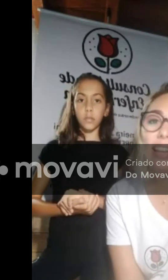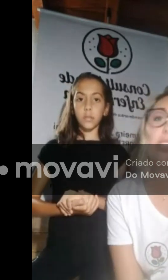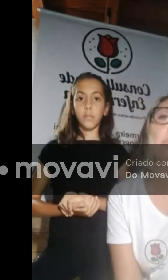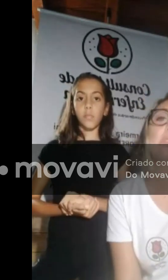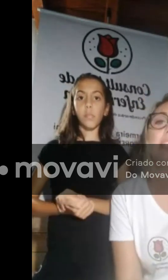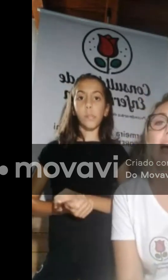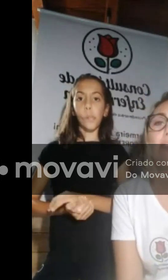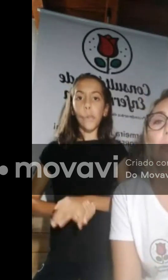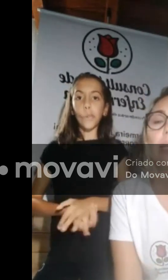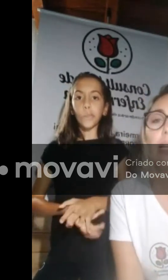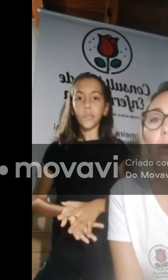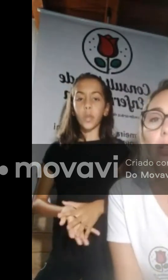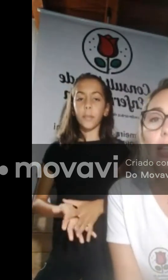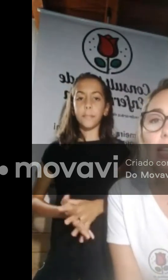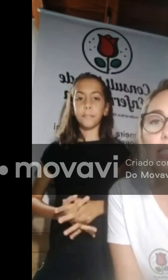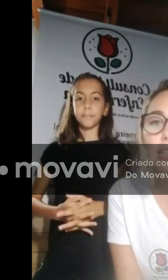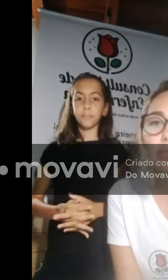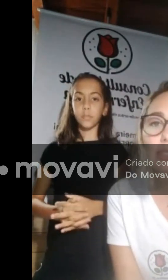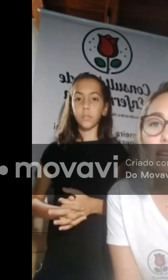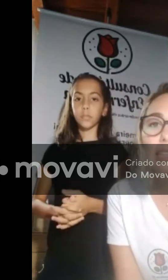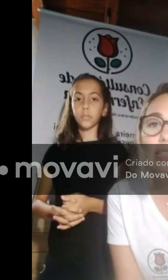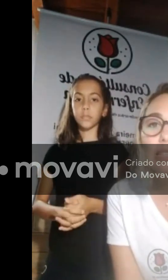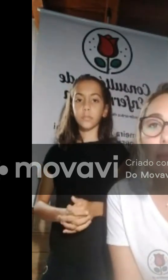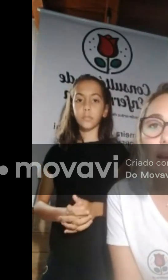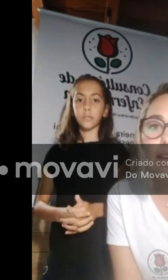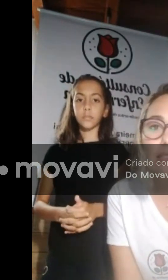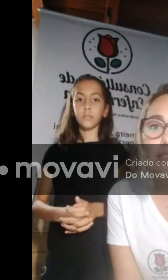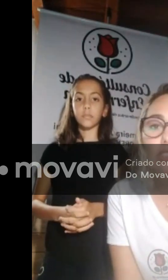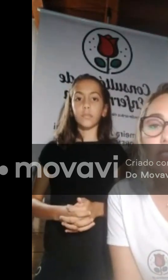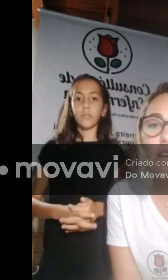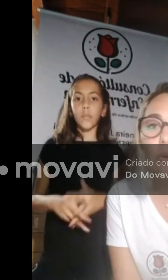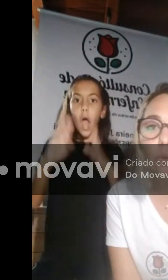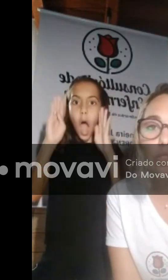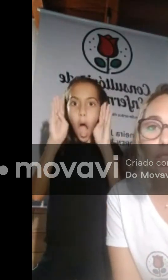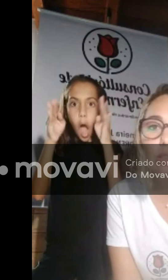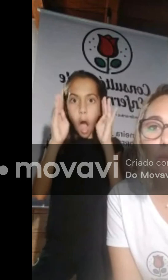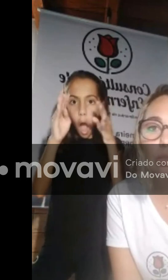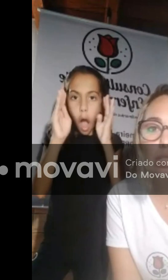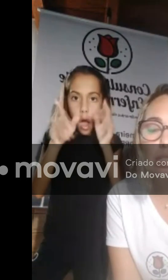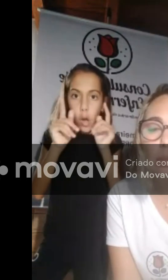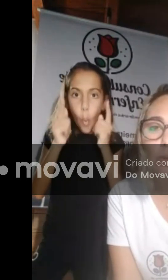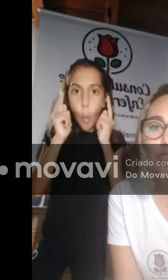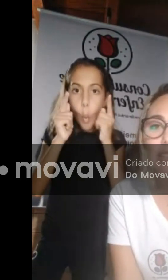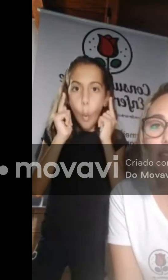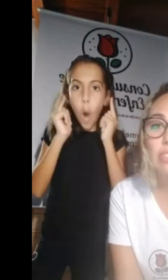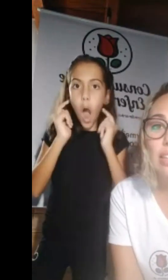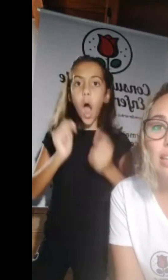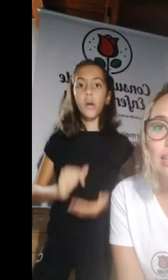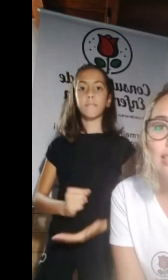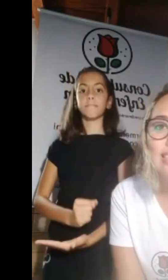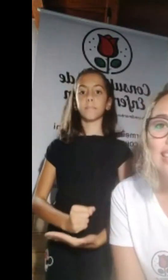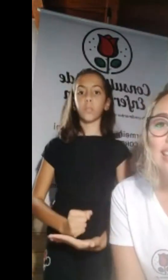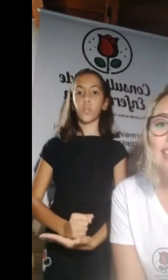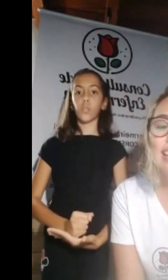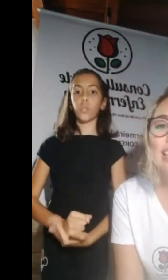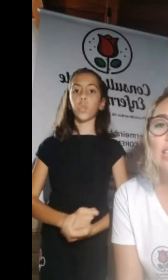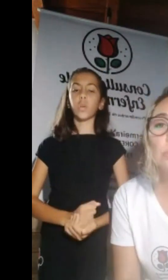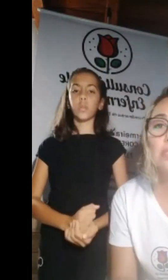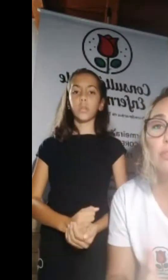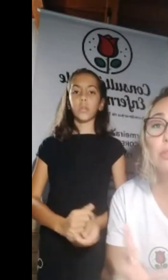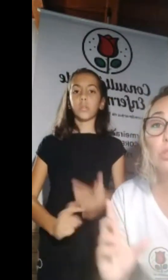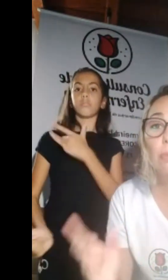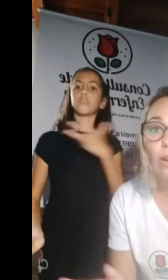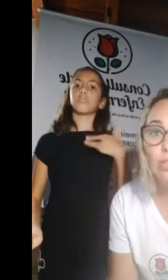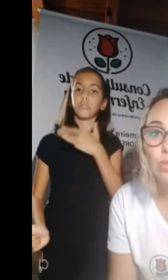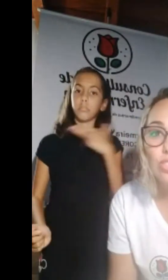Que é responsável pela coordenação da atenção básica de saúde aqui do município de Canavieiras, né? Que é